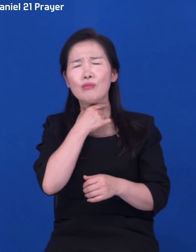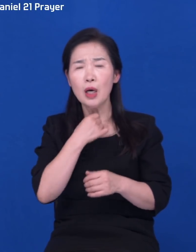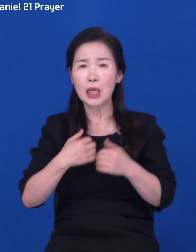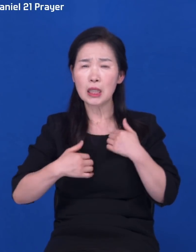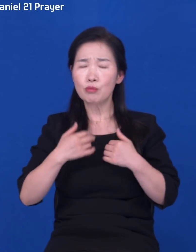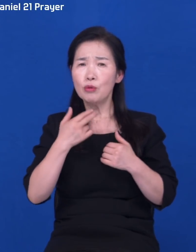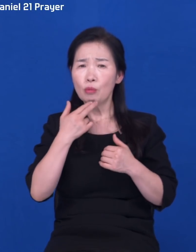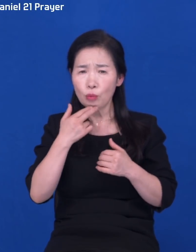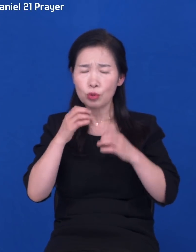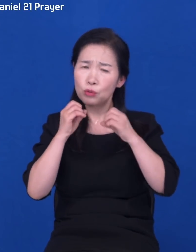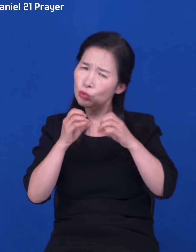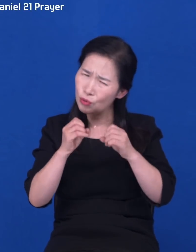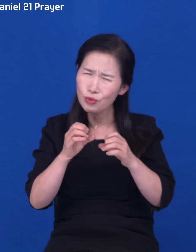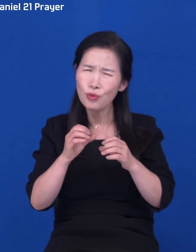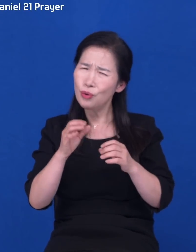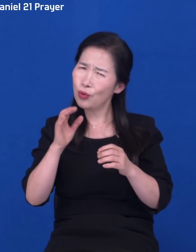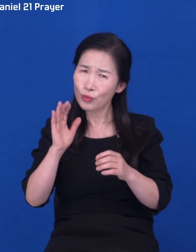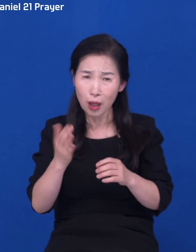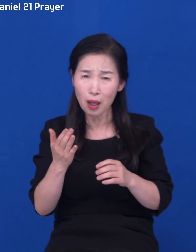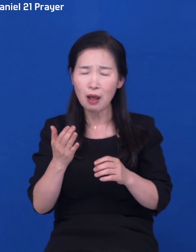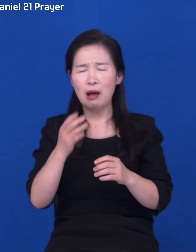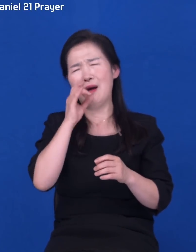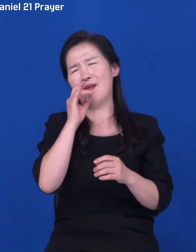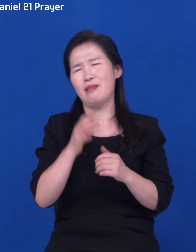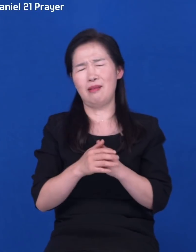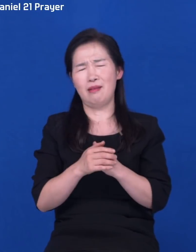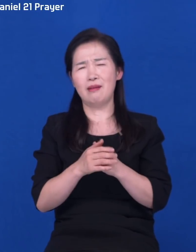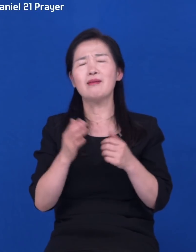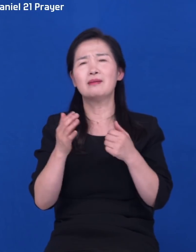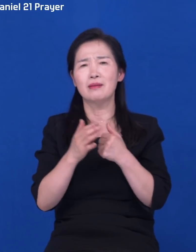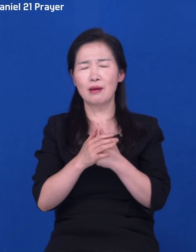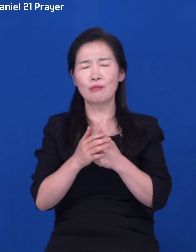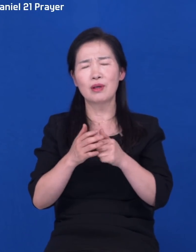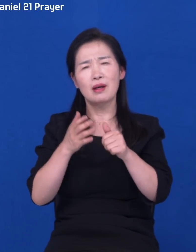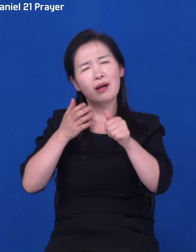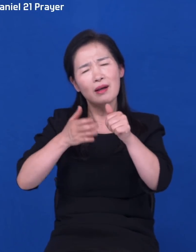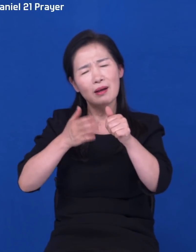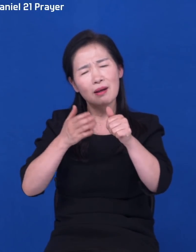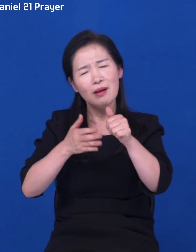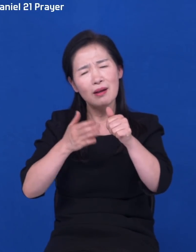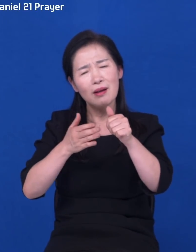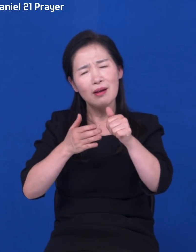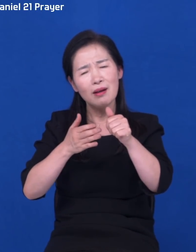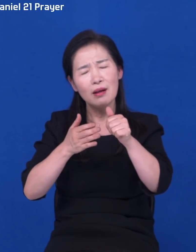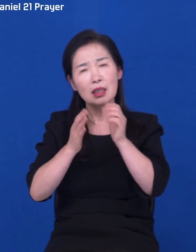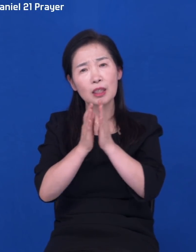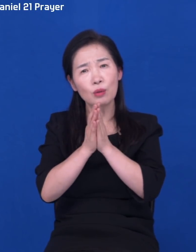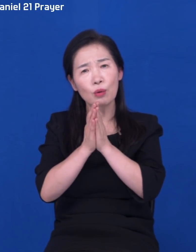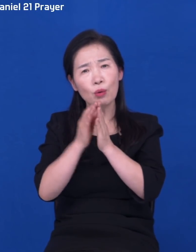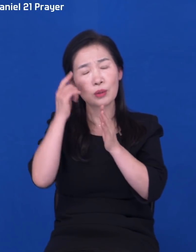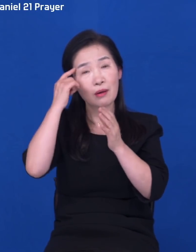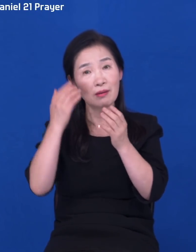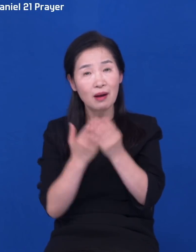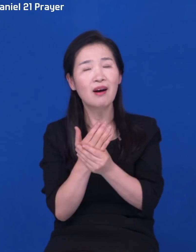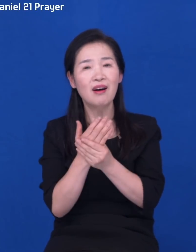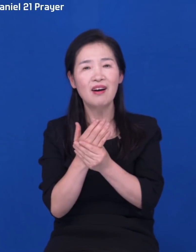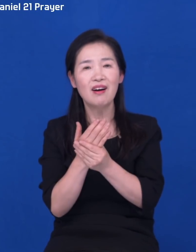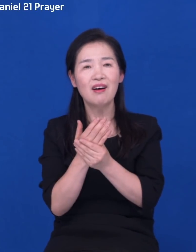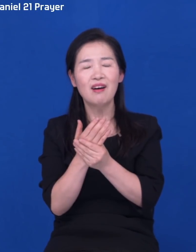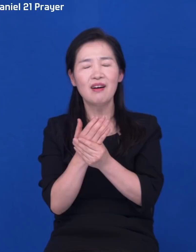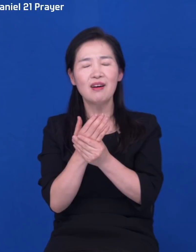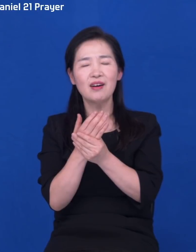거 아니잖아요. 그랬는데 하나님께서 갑자기 그게 떠오르면서 일주일째 되는 날